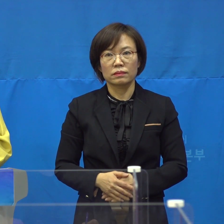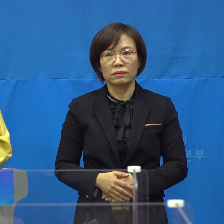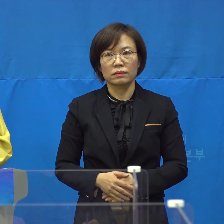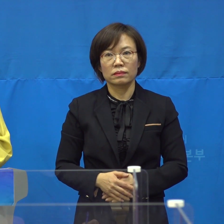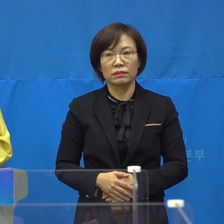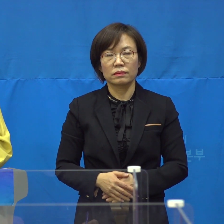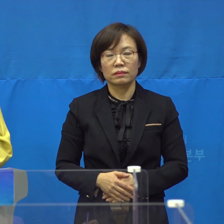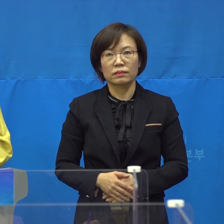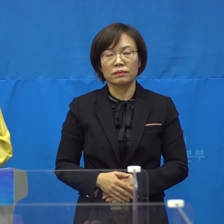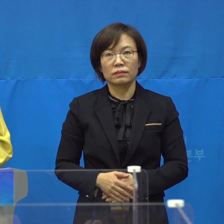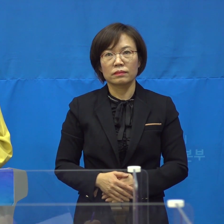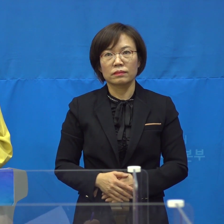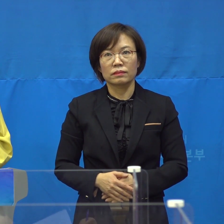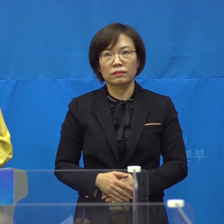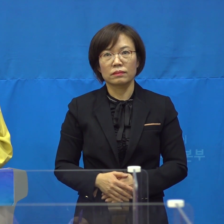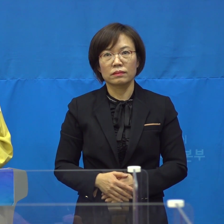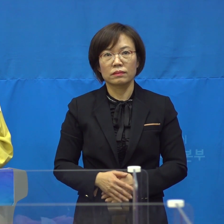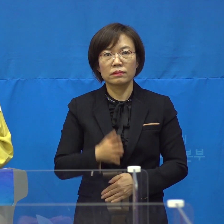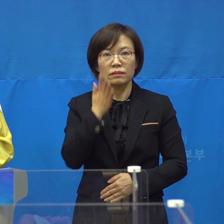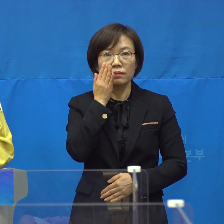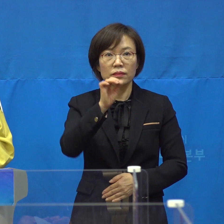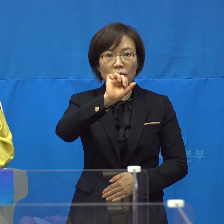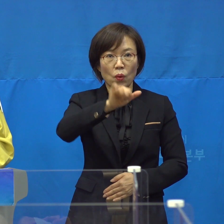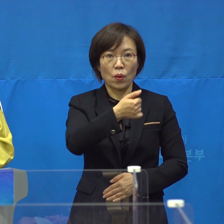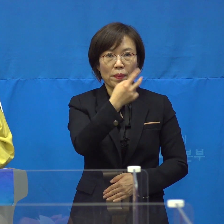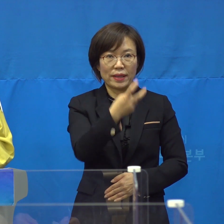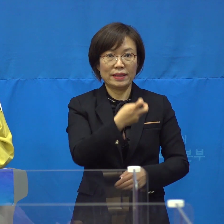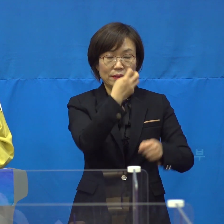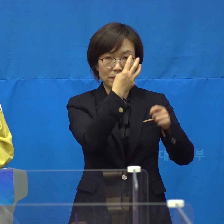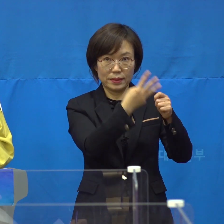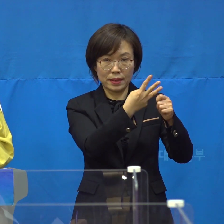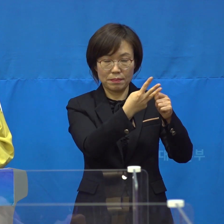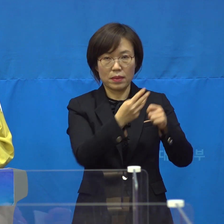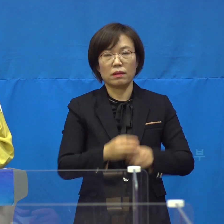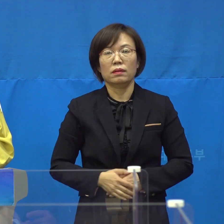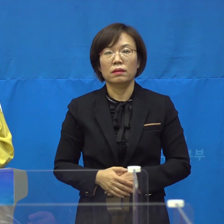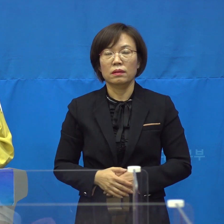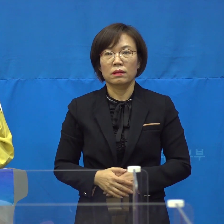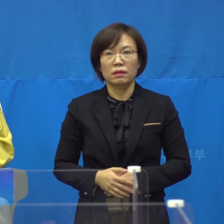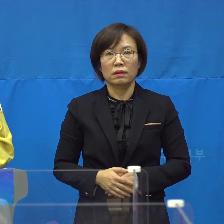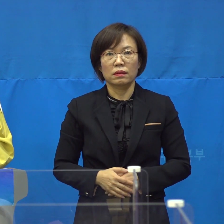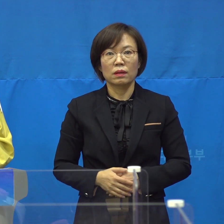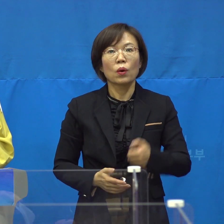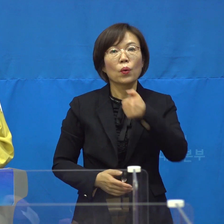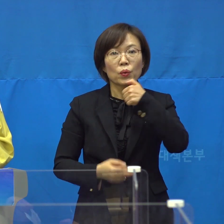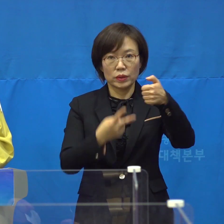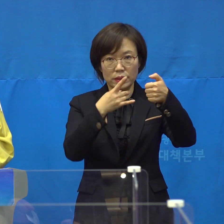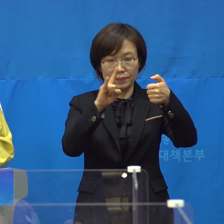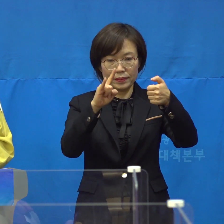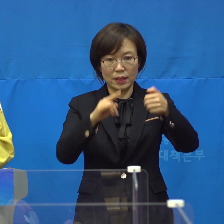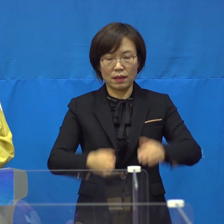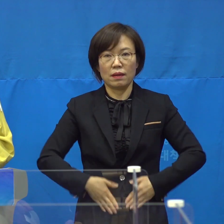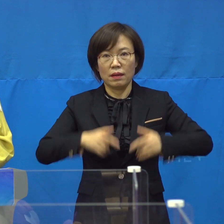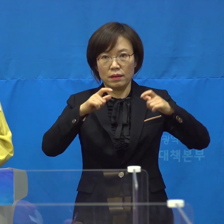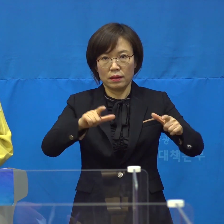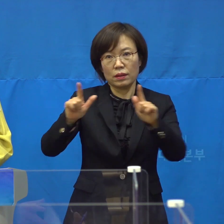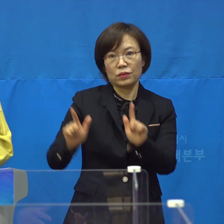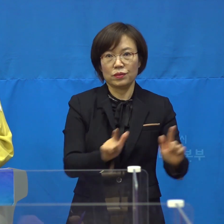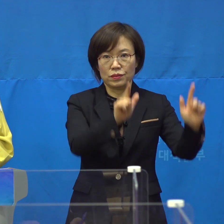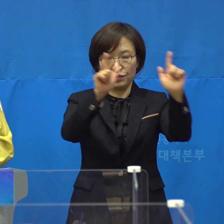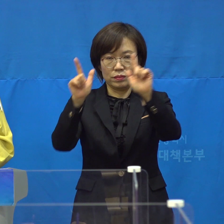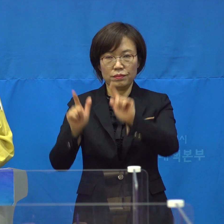13페이지입니다. 울산 523번 확진자 관련입니다. 50대로 남구